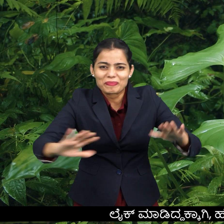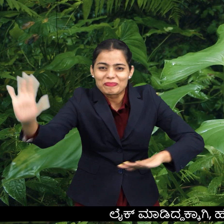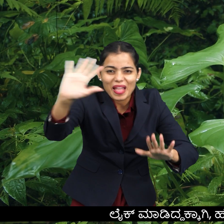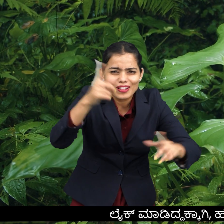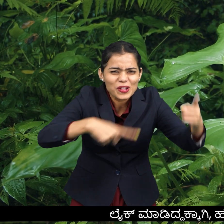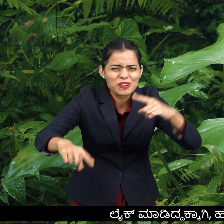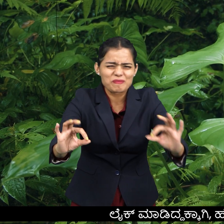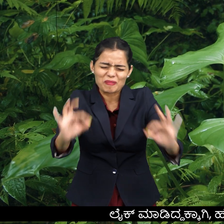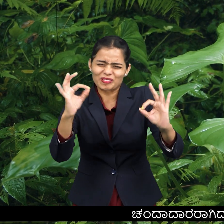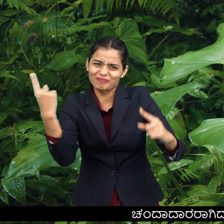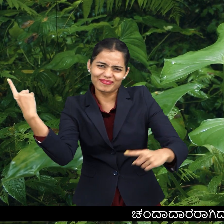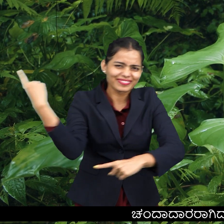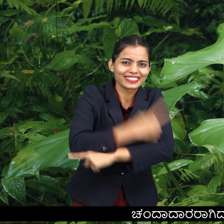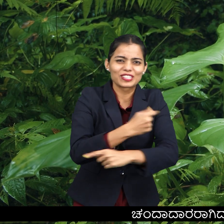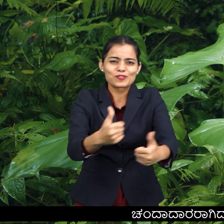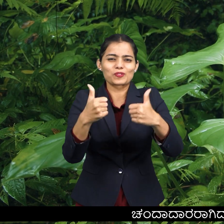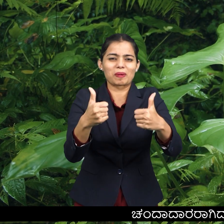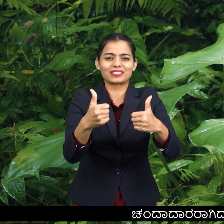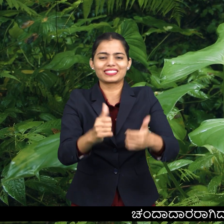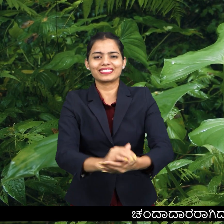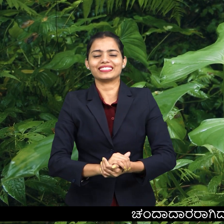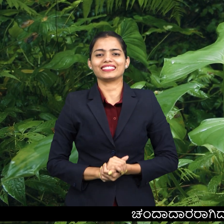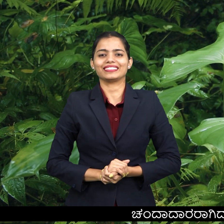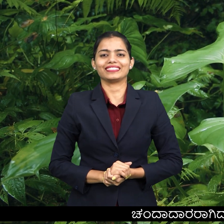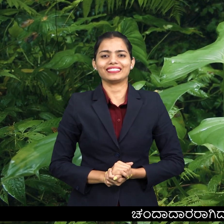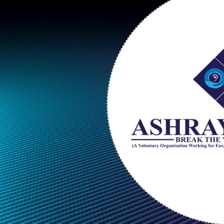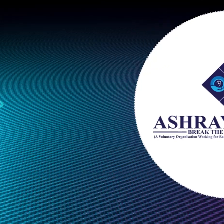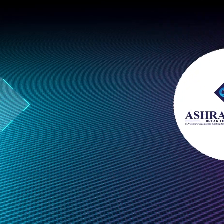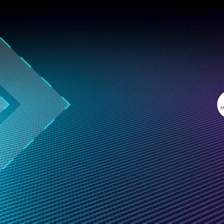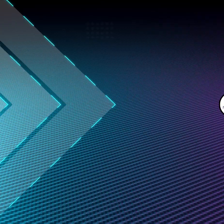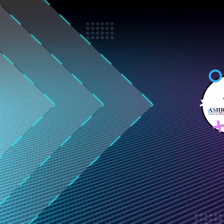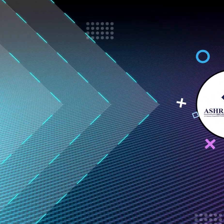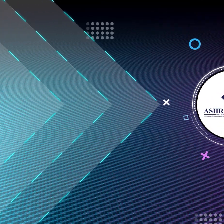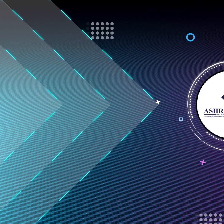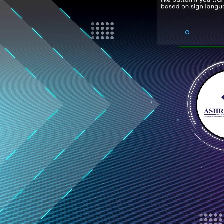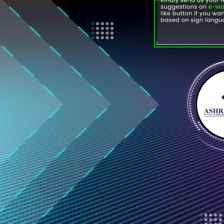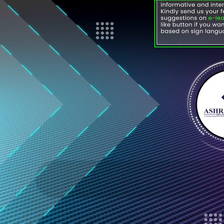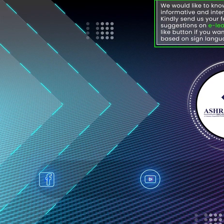ಹಂಚಿಕೊಂಡಿದ್ದಕ್ಕಾಗಿ ಮತ್ತು ಚಂದಾದಾರರಾಗಿದ್ದಕ್ಕಾಗಿ ಧನ್ಯವಾದಗಳು.